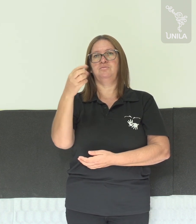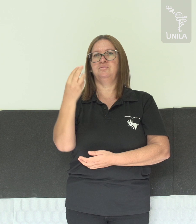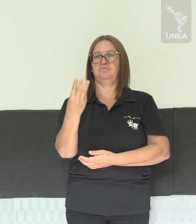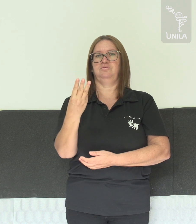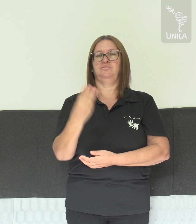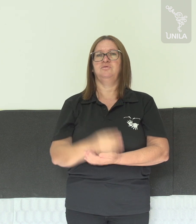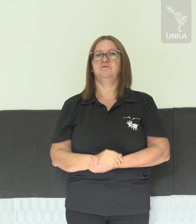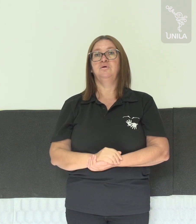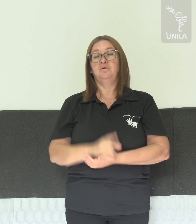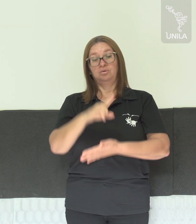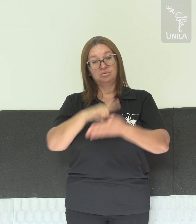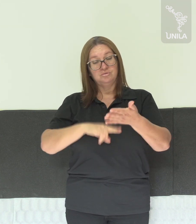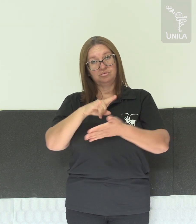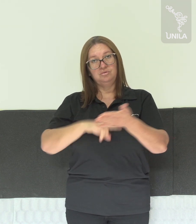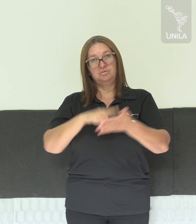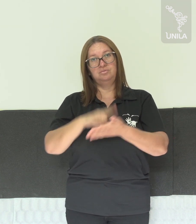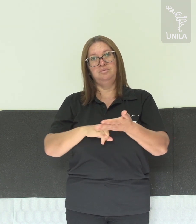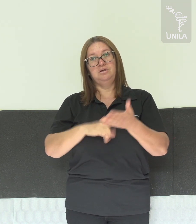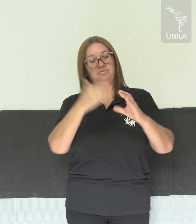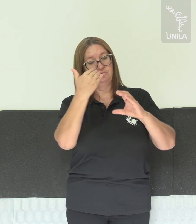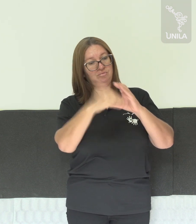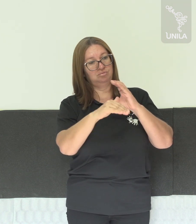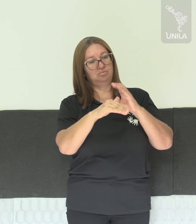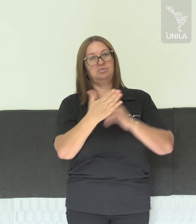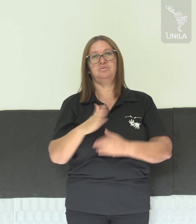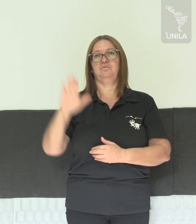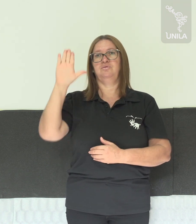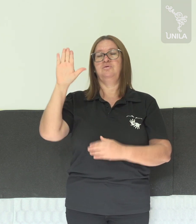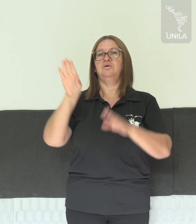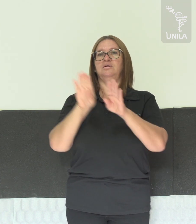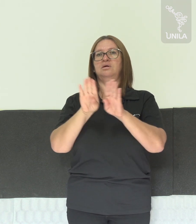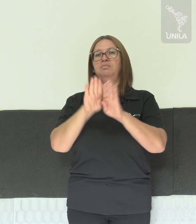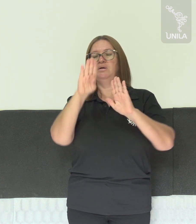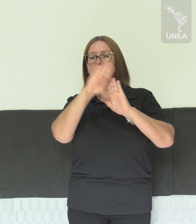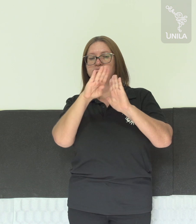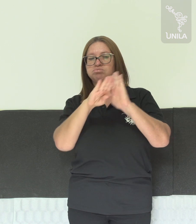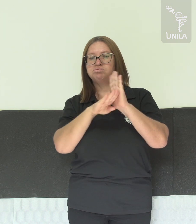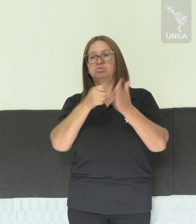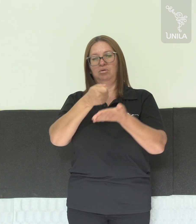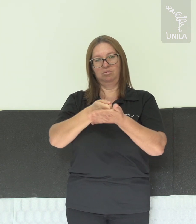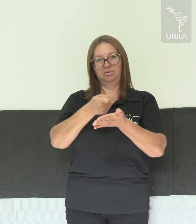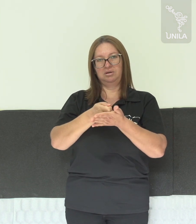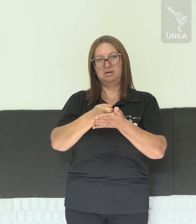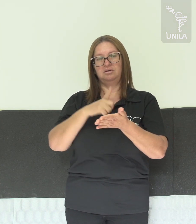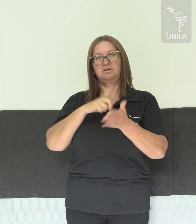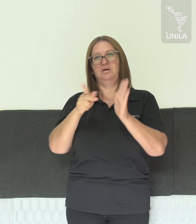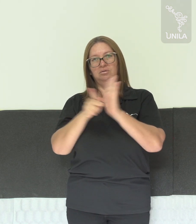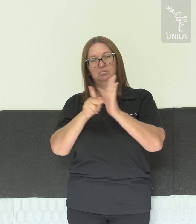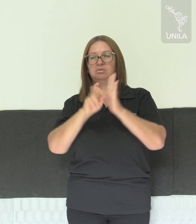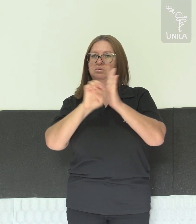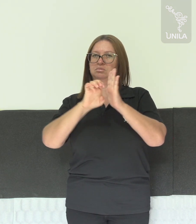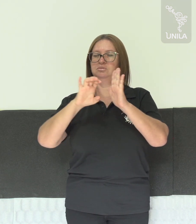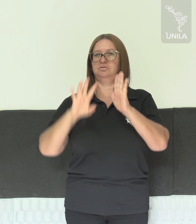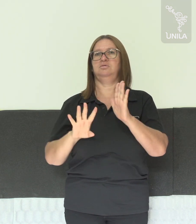7.3.6.3 Os documentos enviados pelos candidatos, bem como os requisitos obrigatórios descritos no presente